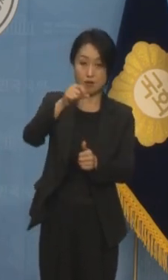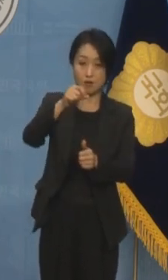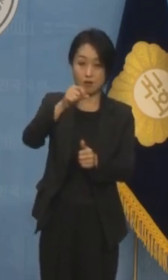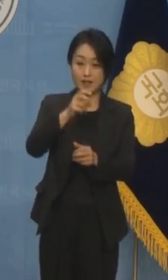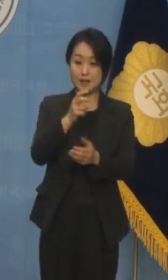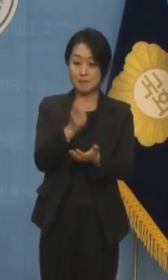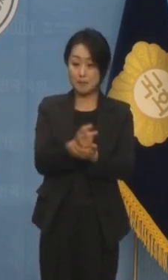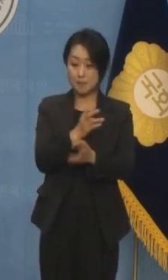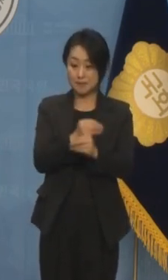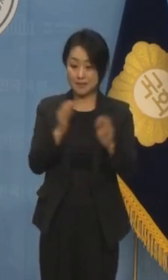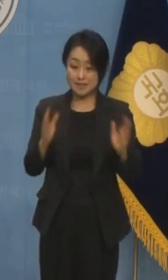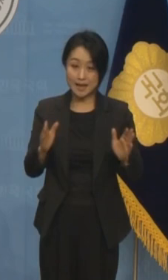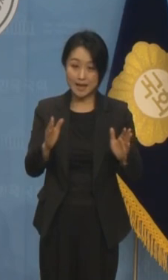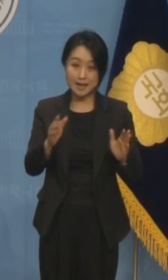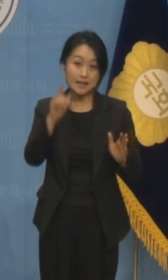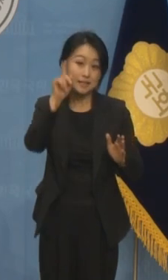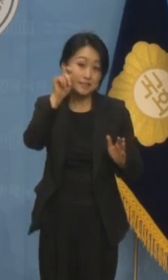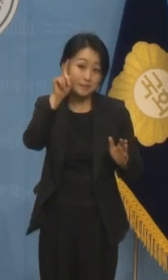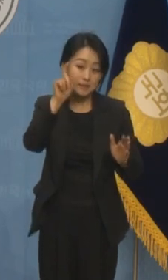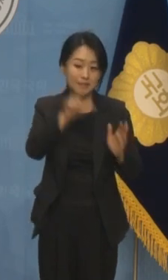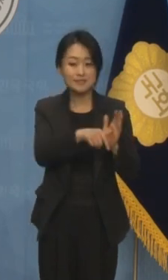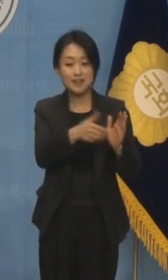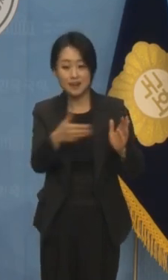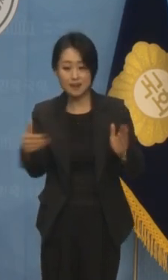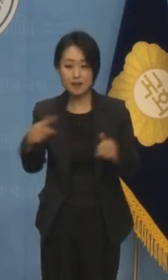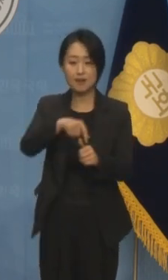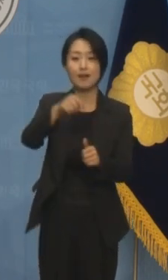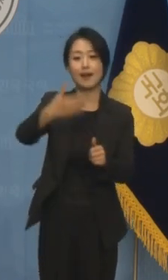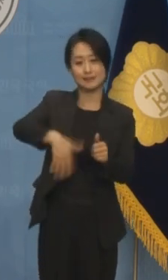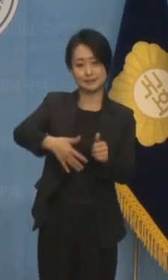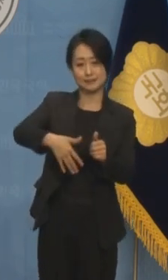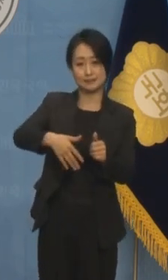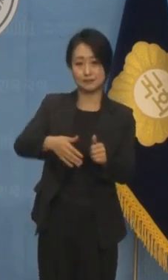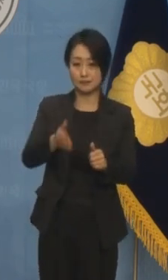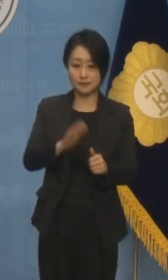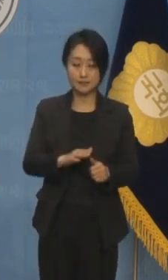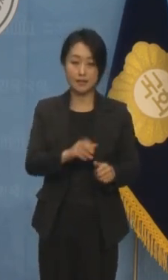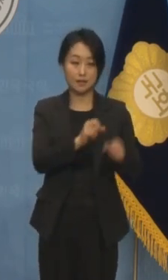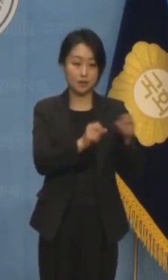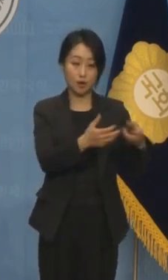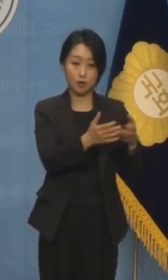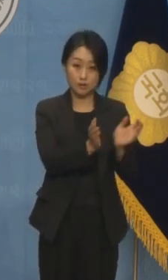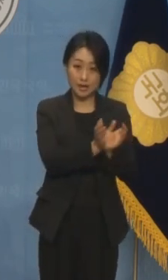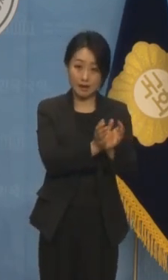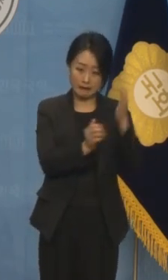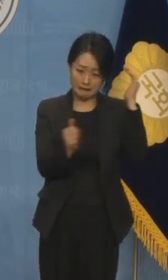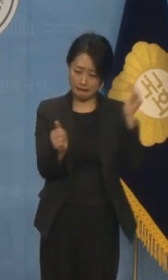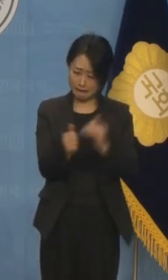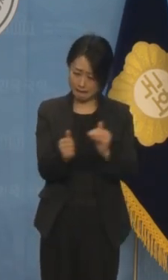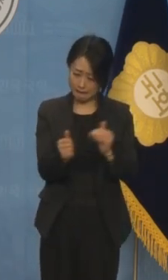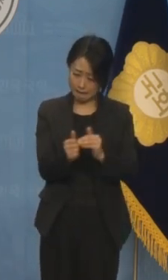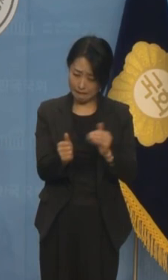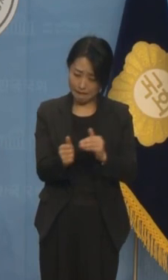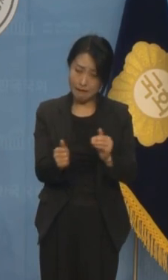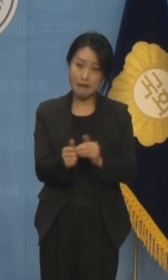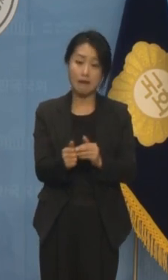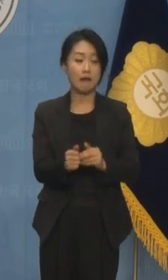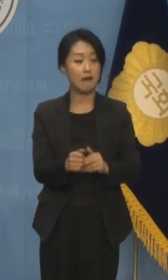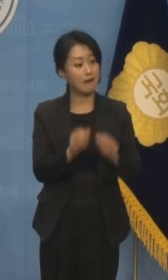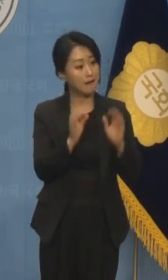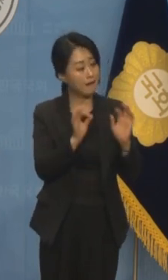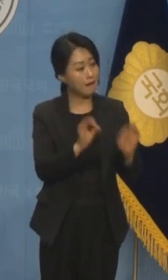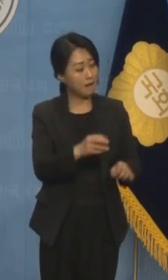열 하루째인데 집권 여당이 국회의 발목을 잡아 멈춰 세울 궁리만 하고 있으니 기가